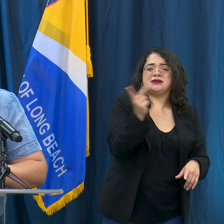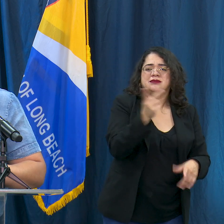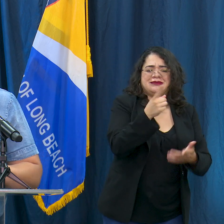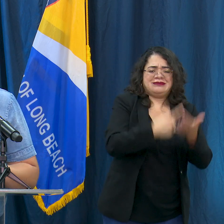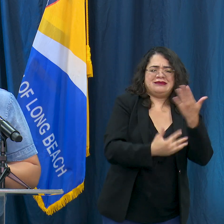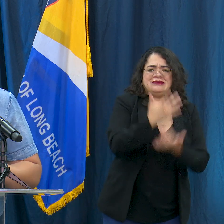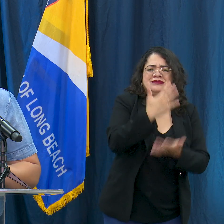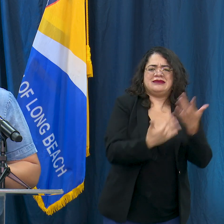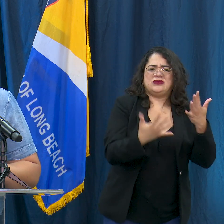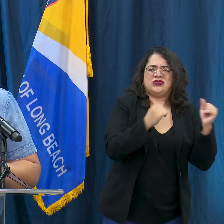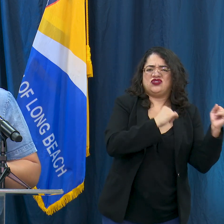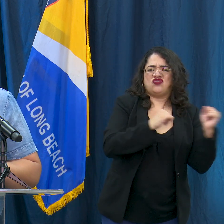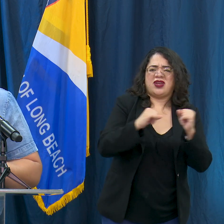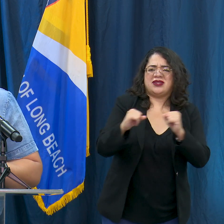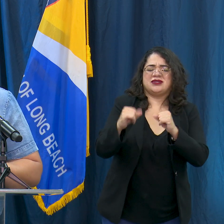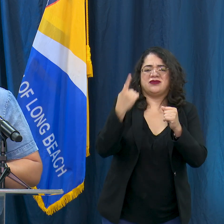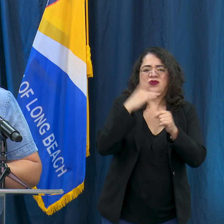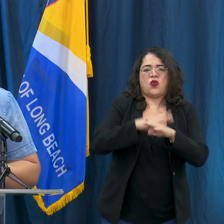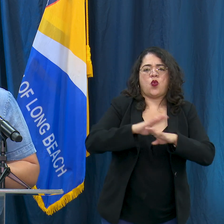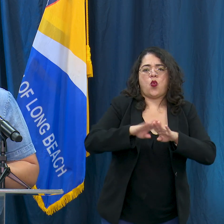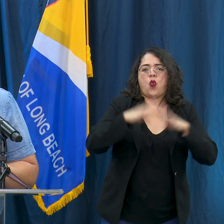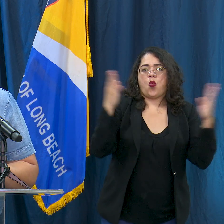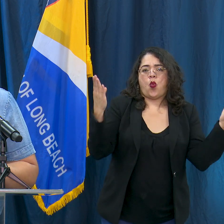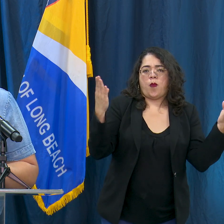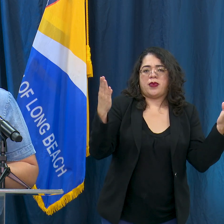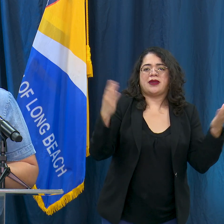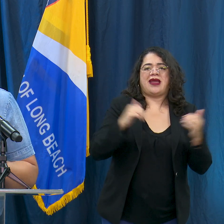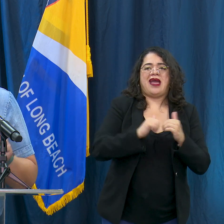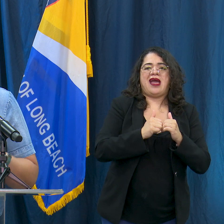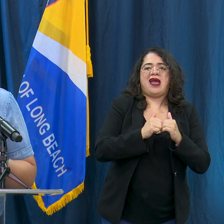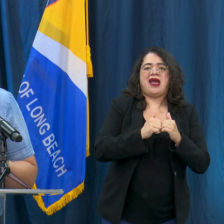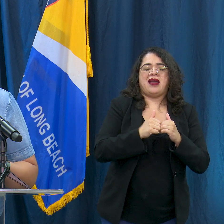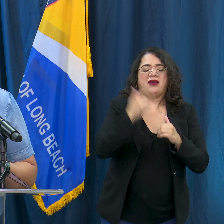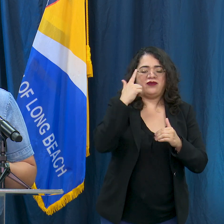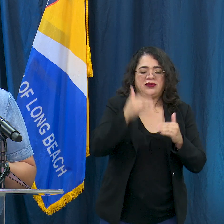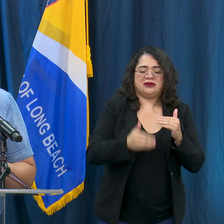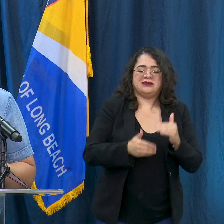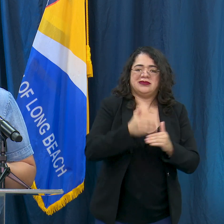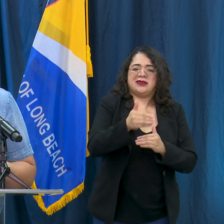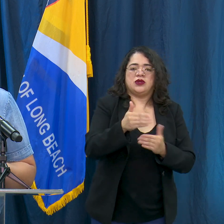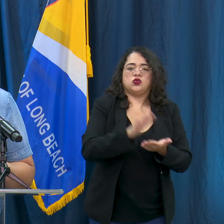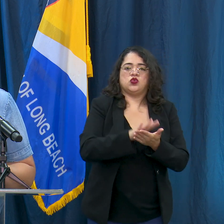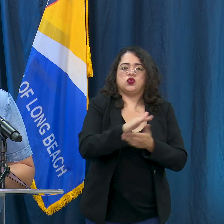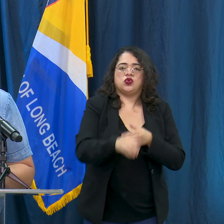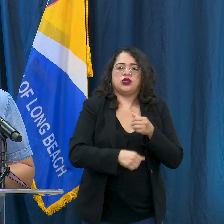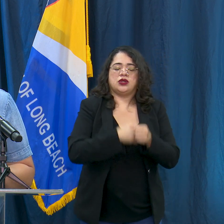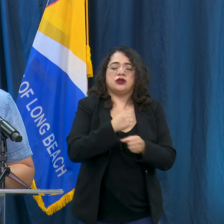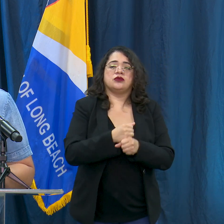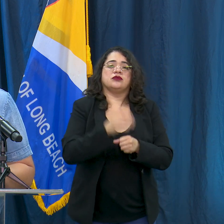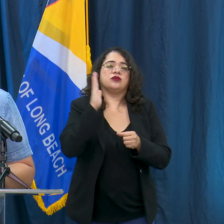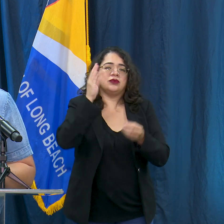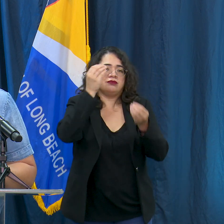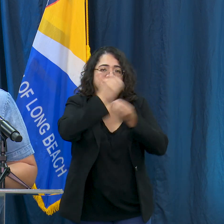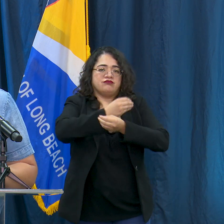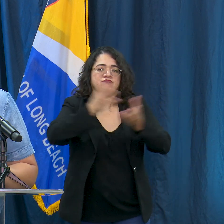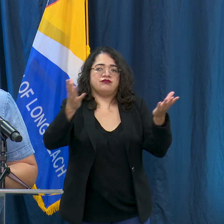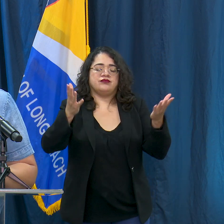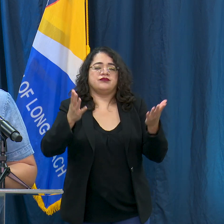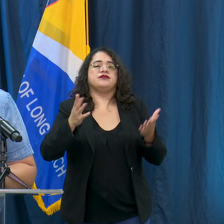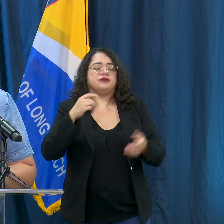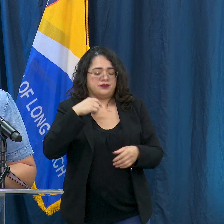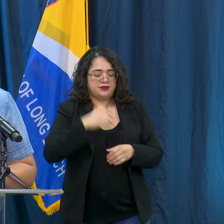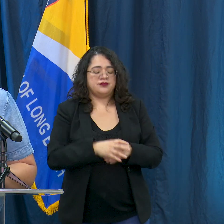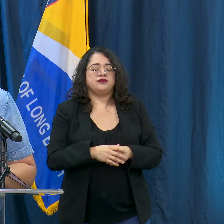la mejor estrategia para reabrir para este próximo año escolar. Tendremos más información sobre el aprendizaje